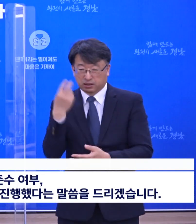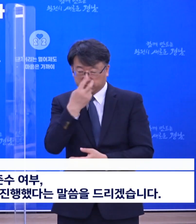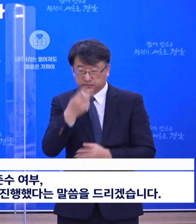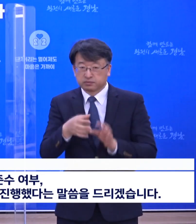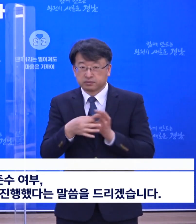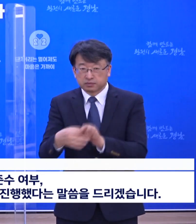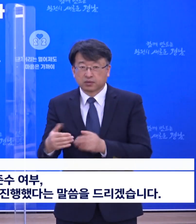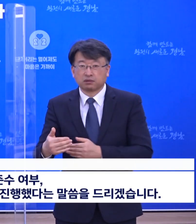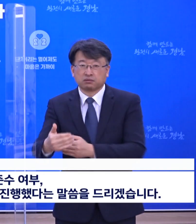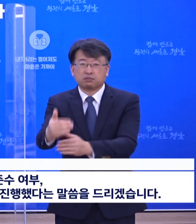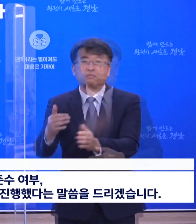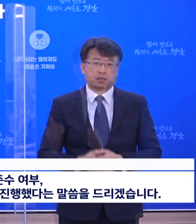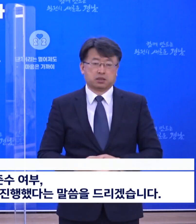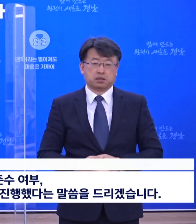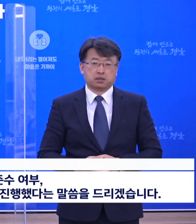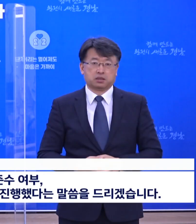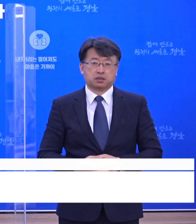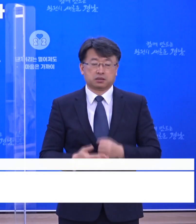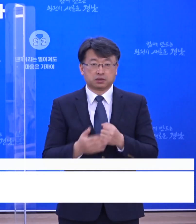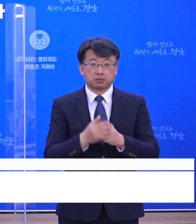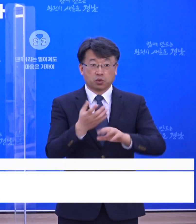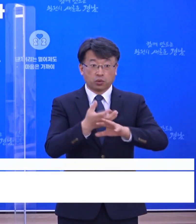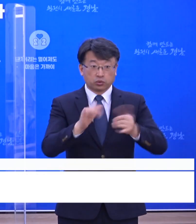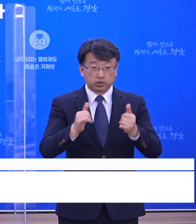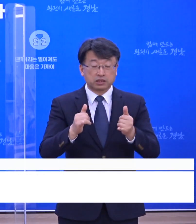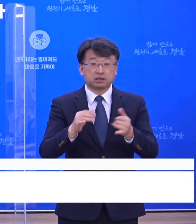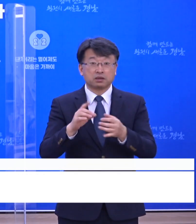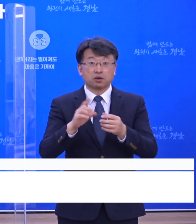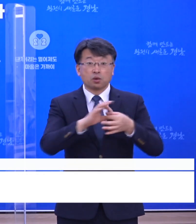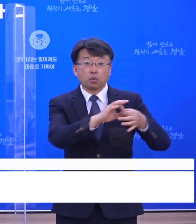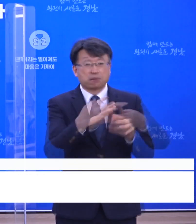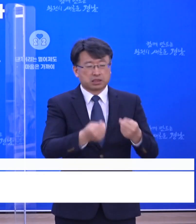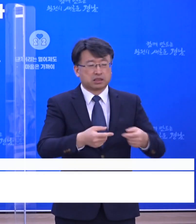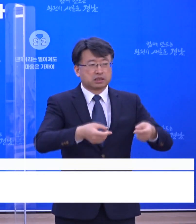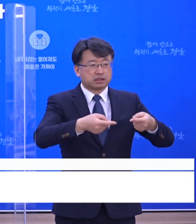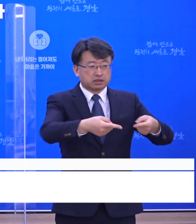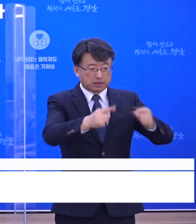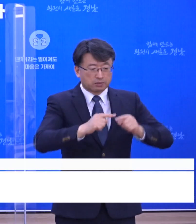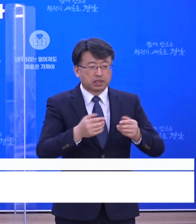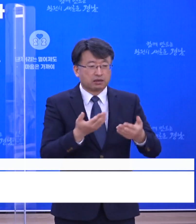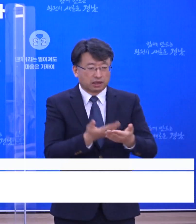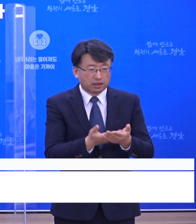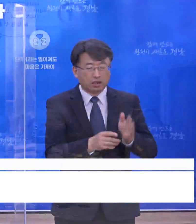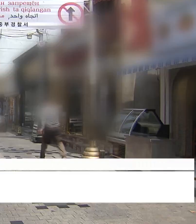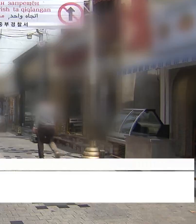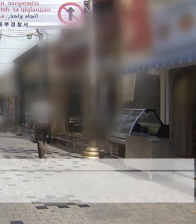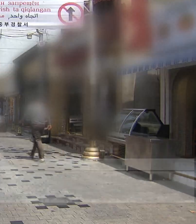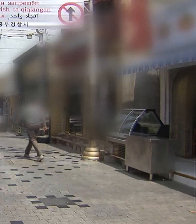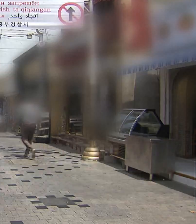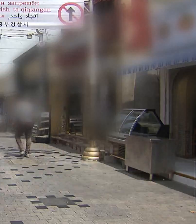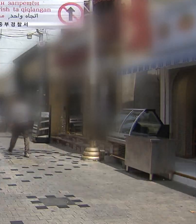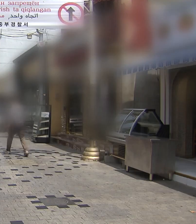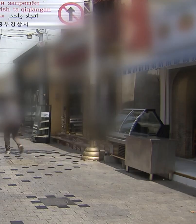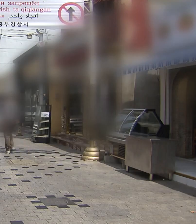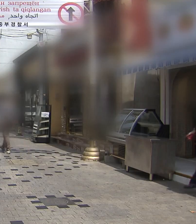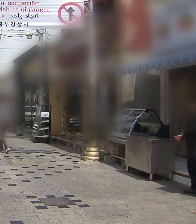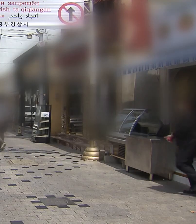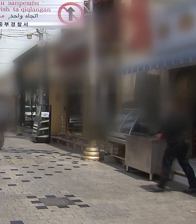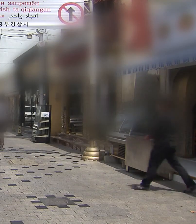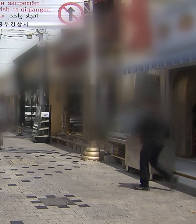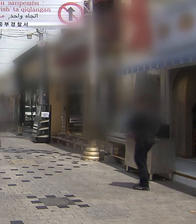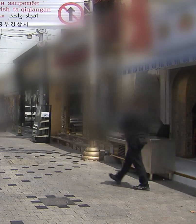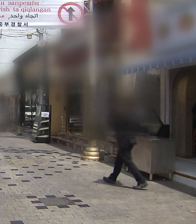점검하면서 진행했다는 말씀을 드리겠습니다. 외국인 커뮤니티를 통해서 적극적인 조율 요청하고 있습니다. 김해의 한 외국인